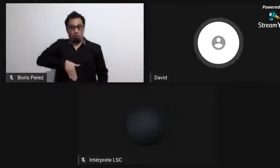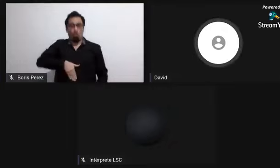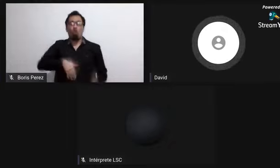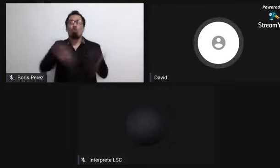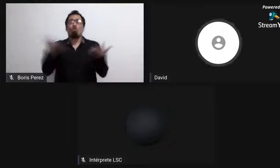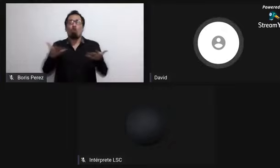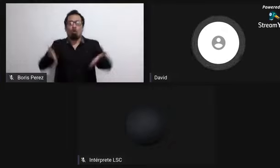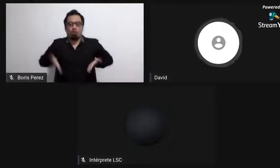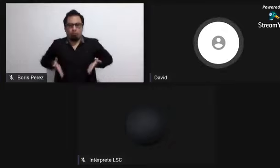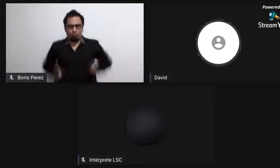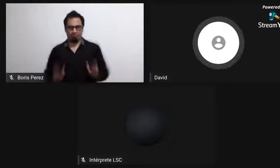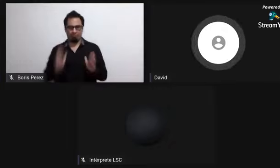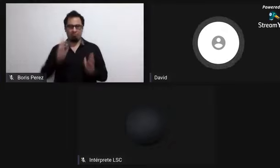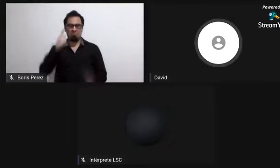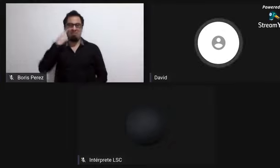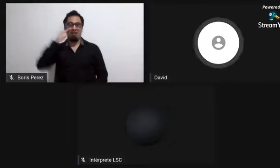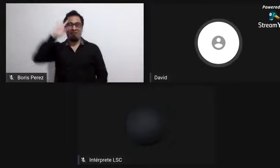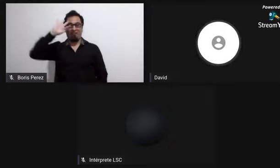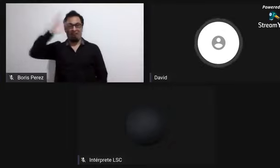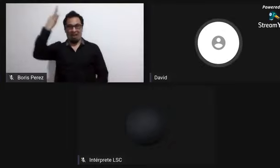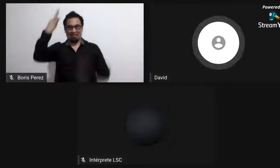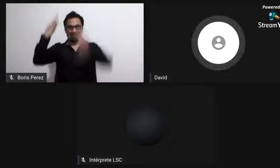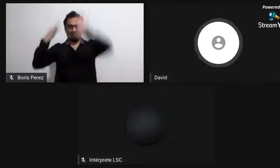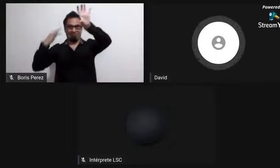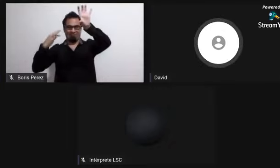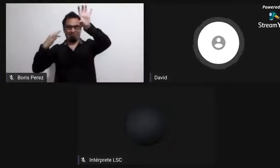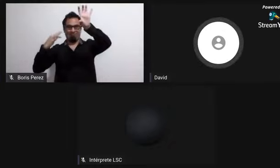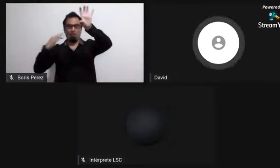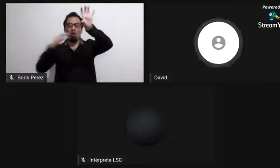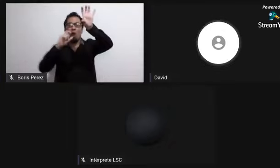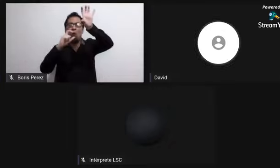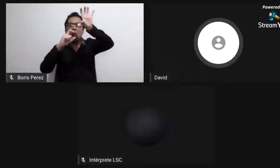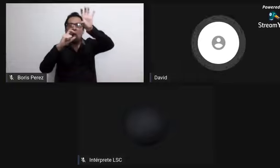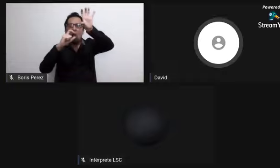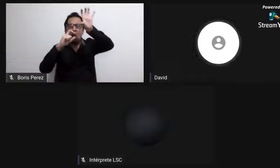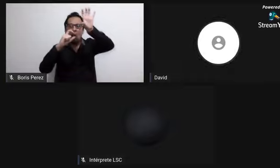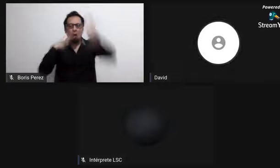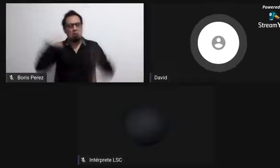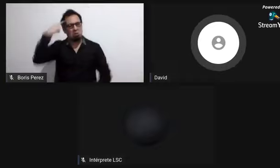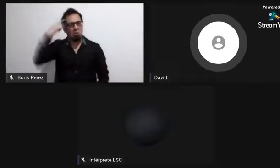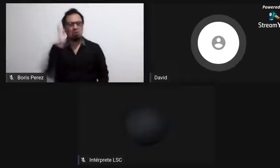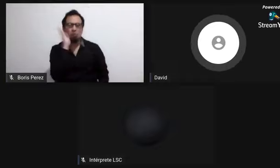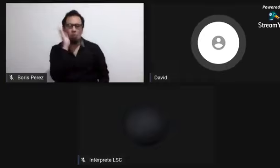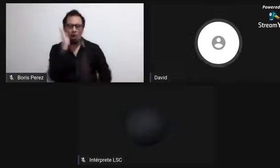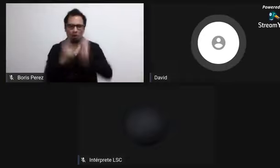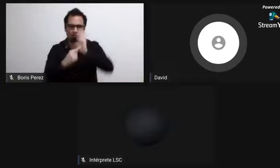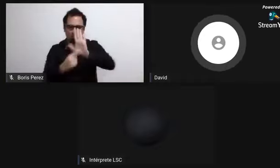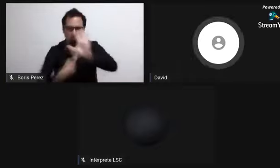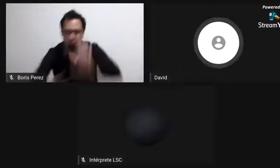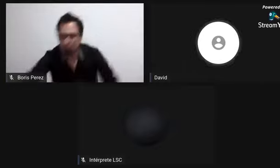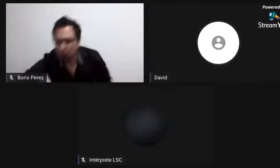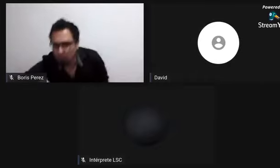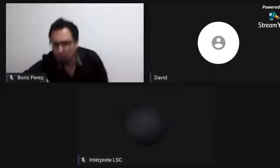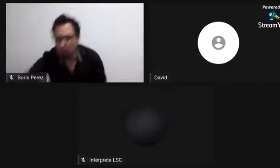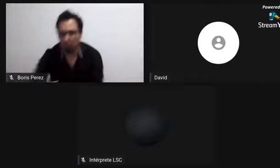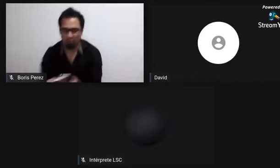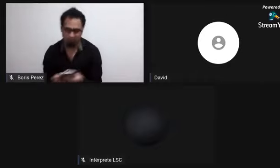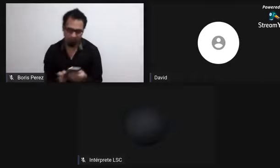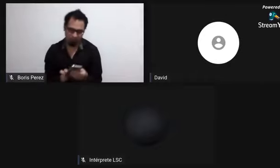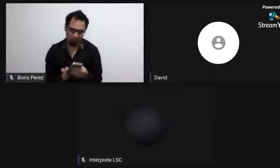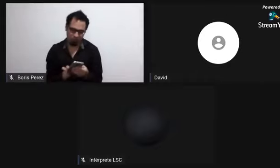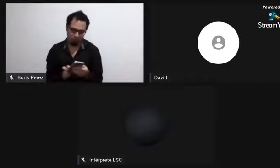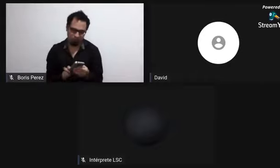Vale, perfecto. Digamos que la tertulia no se centra en Napoleón, pero podemos responder. ¿Napoleón nació en Francia?